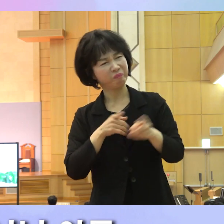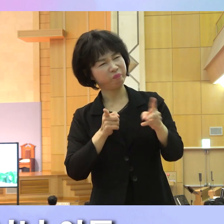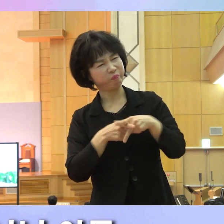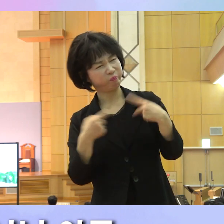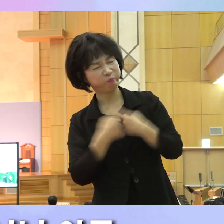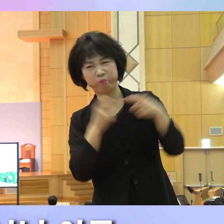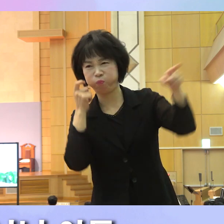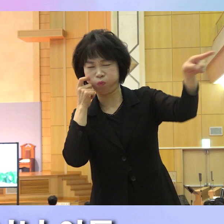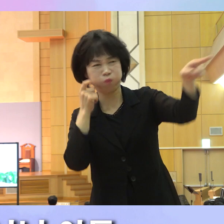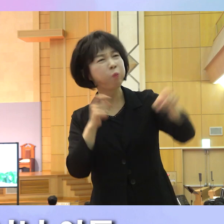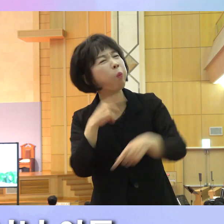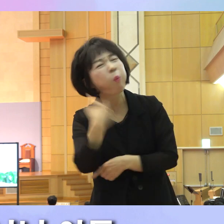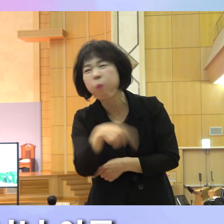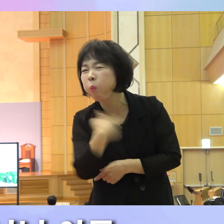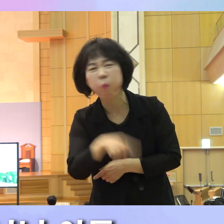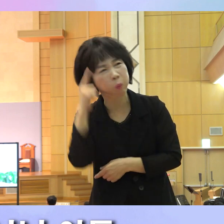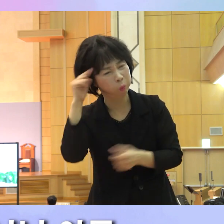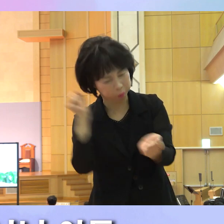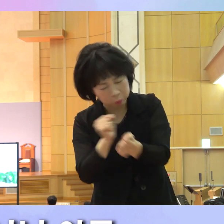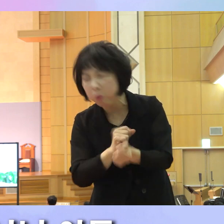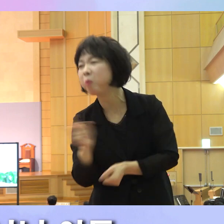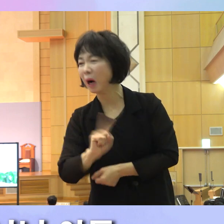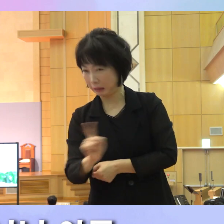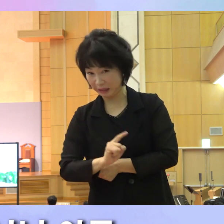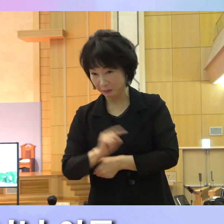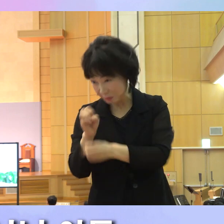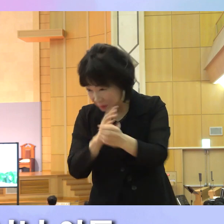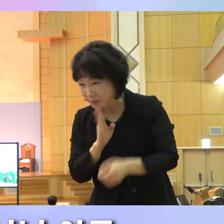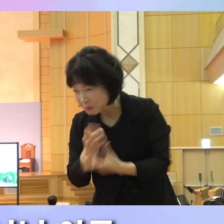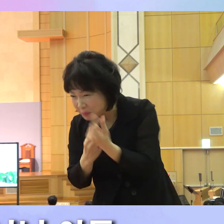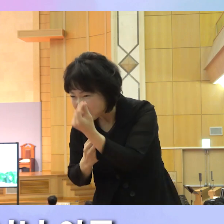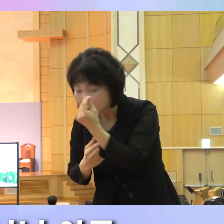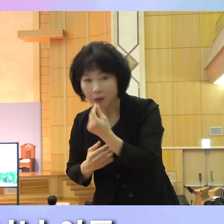이러는 거예요. 근데 예수님이 십자가에 죽었다가 살아나고 나니까